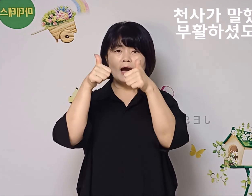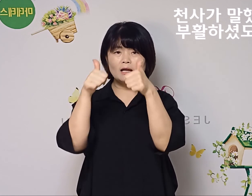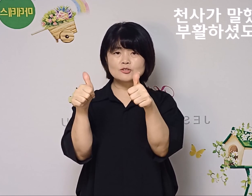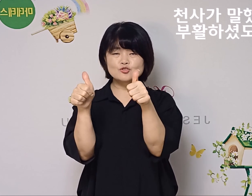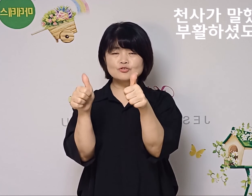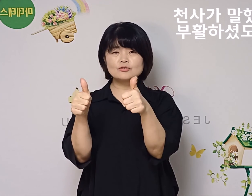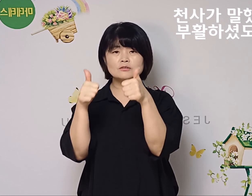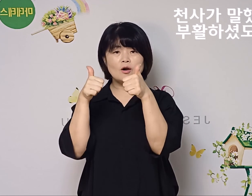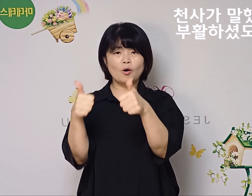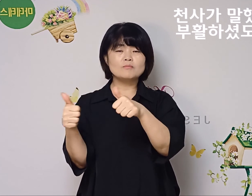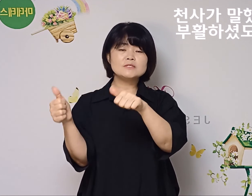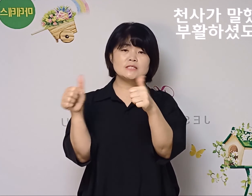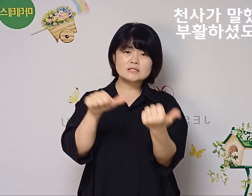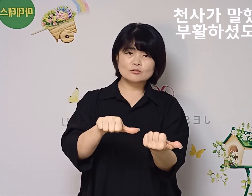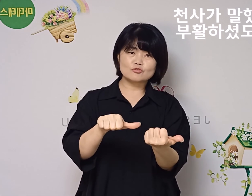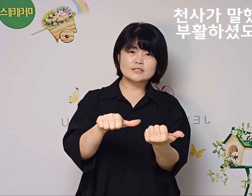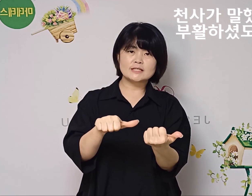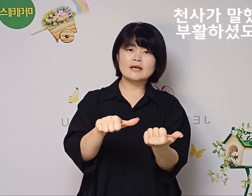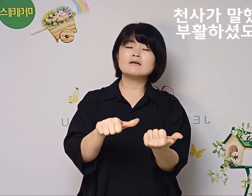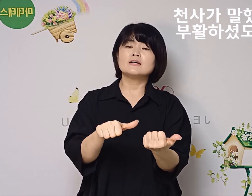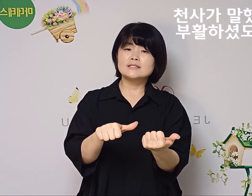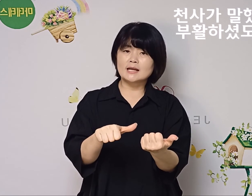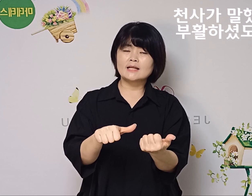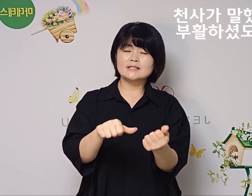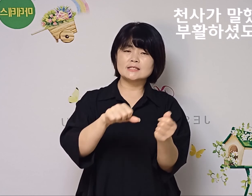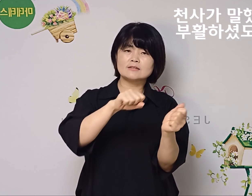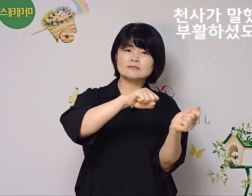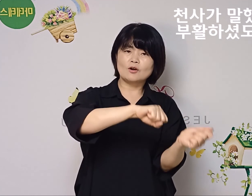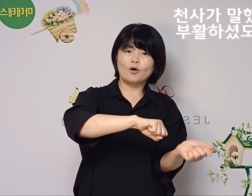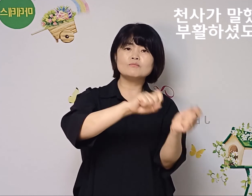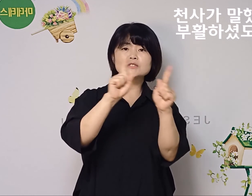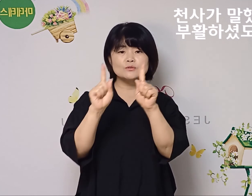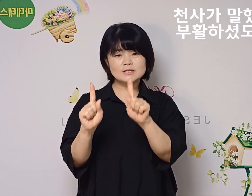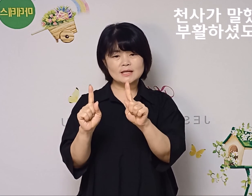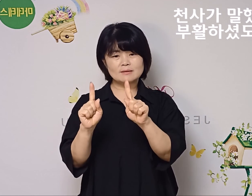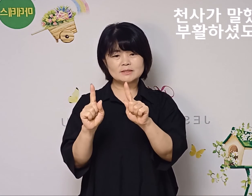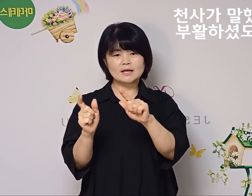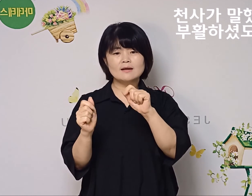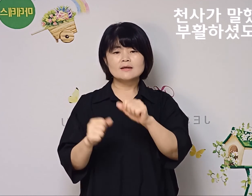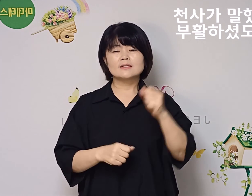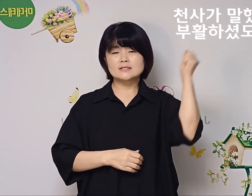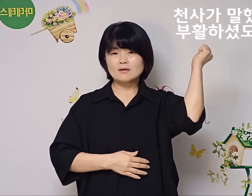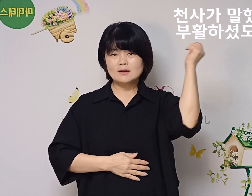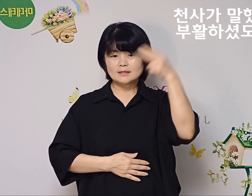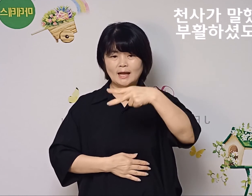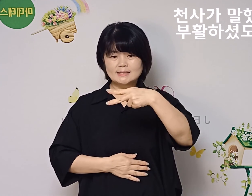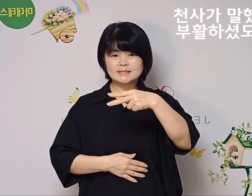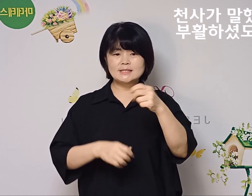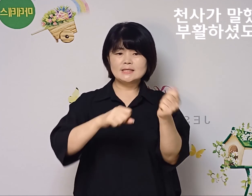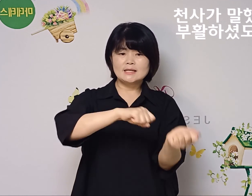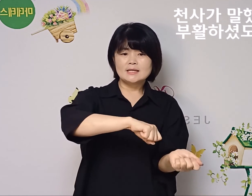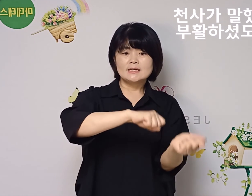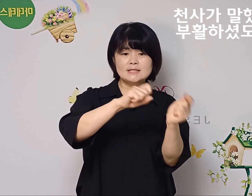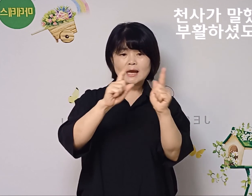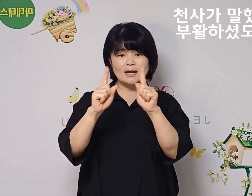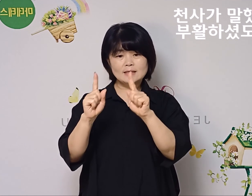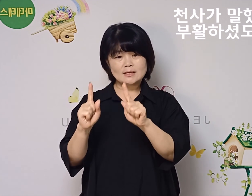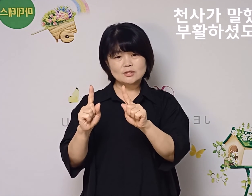아까 죽은 거는 엄지에서 누웠잖아요. 살아나시는 거는 검지로 살아납니다. 그래서 다시